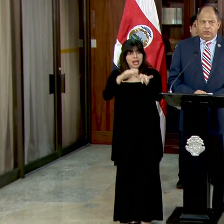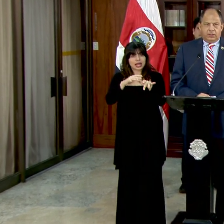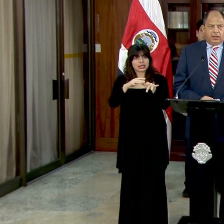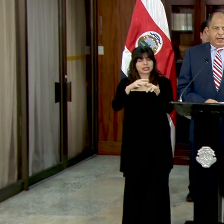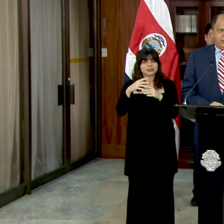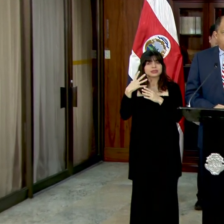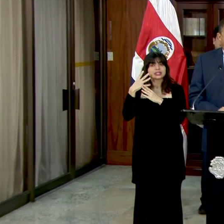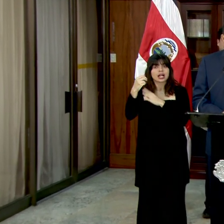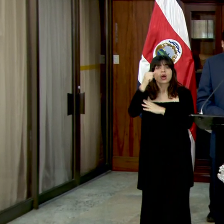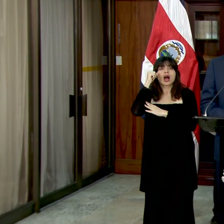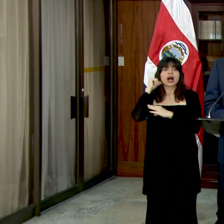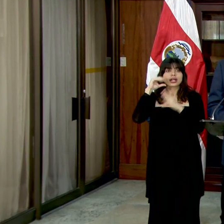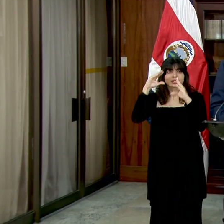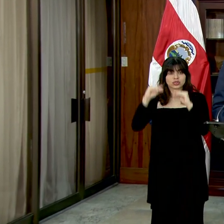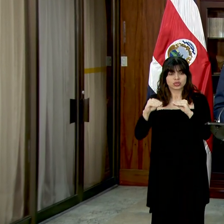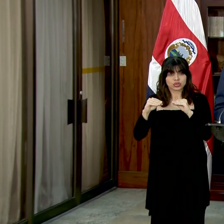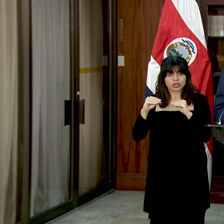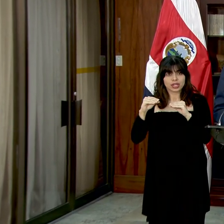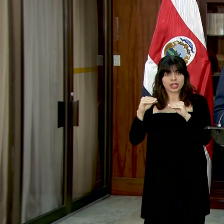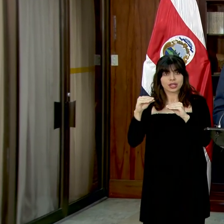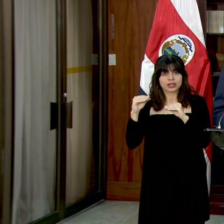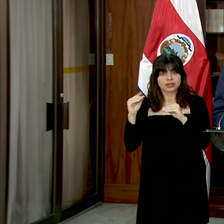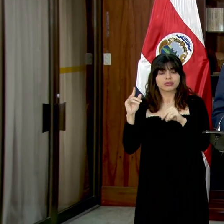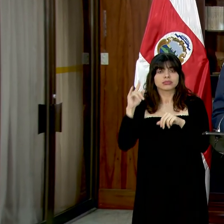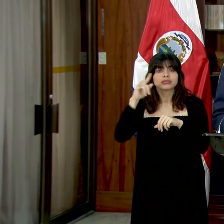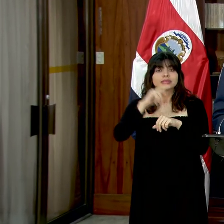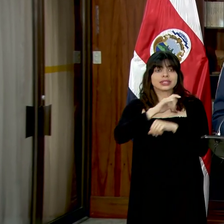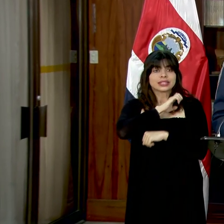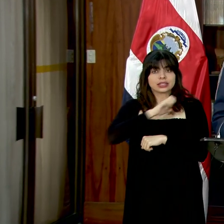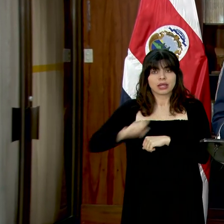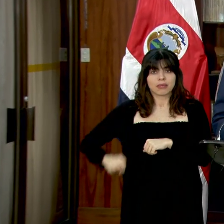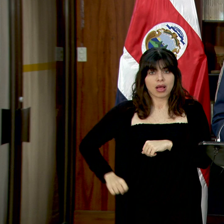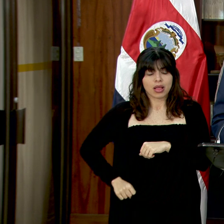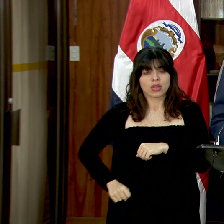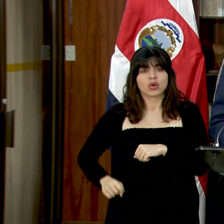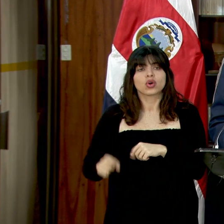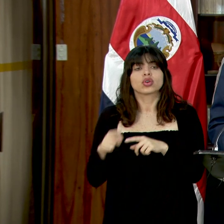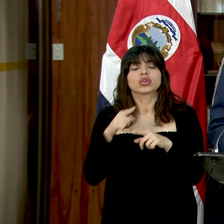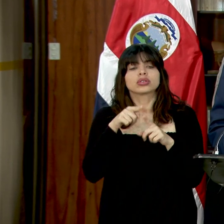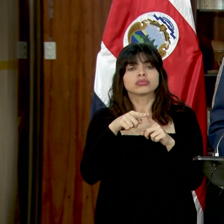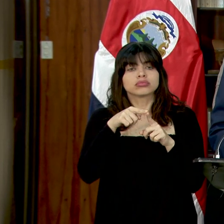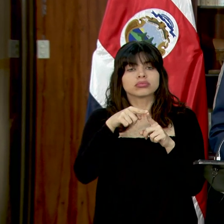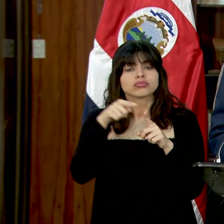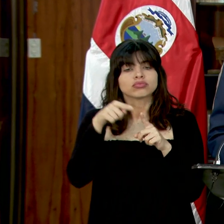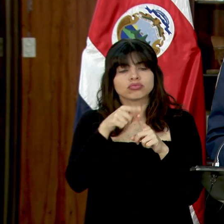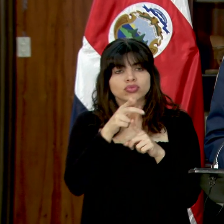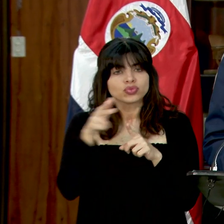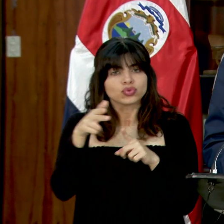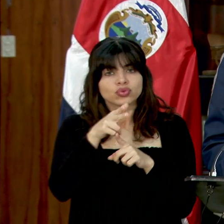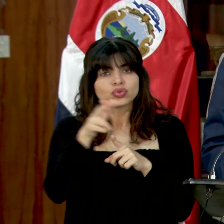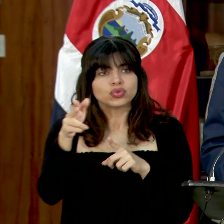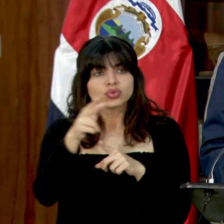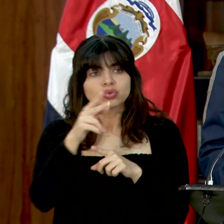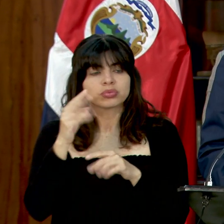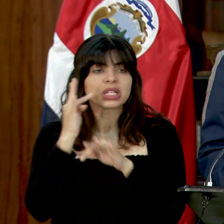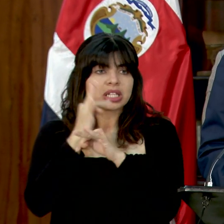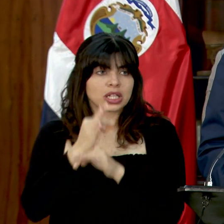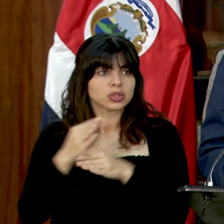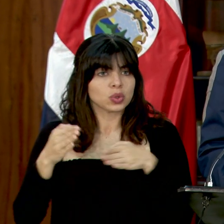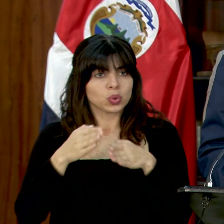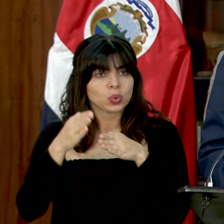salió anoche hacia El Salvador y continuó siguiendo la ruta usual